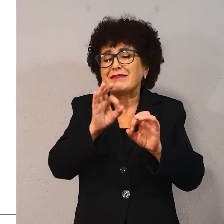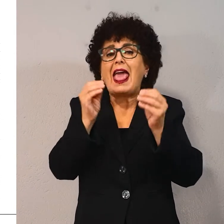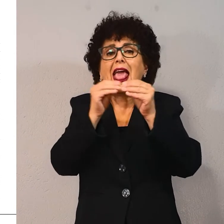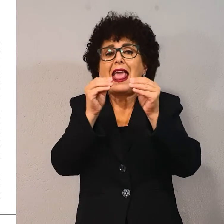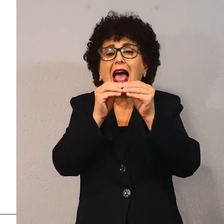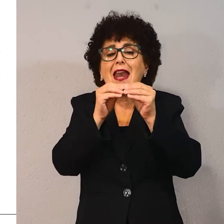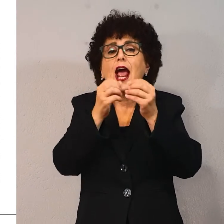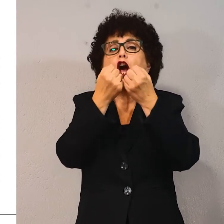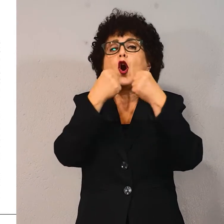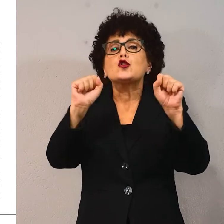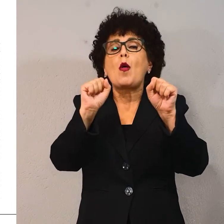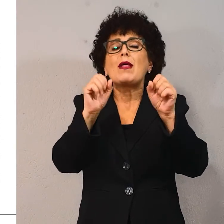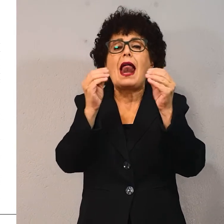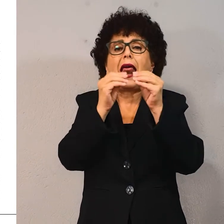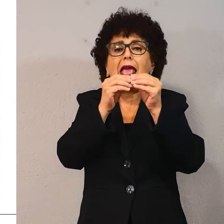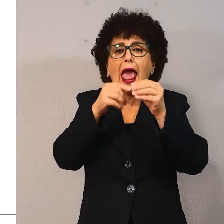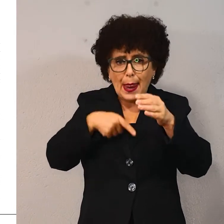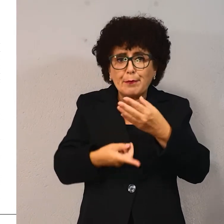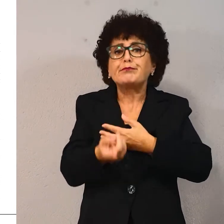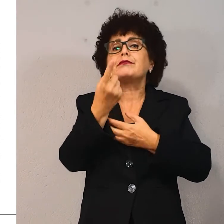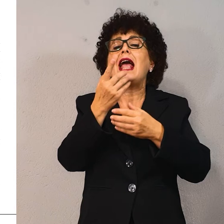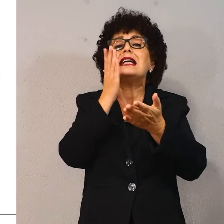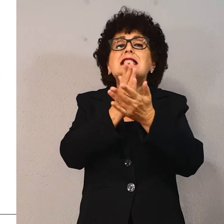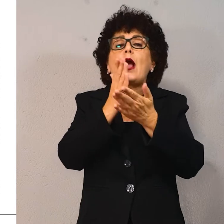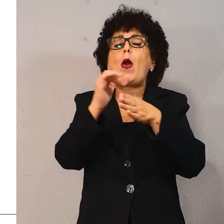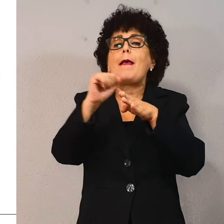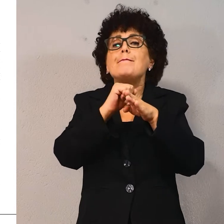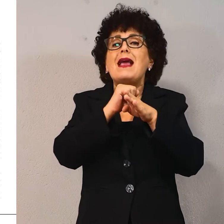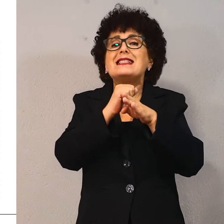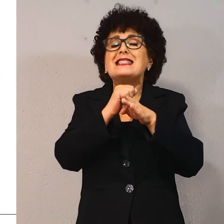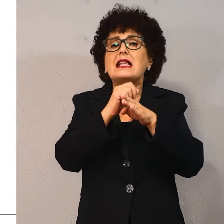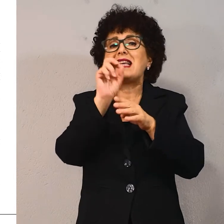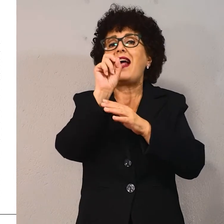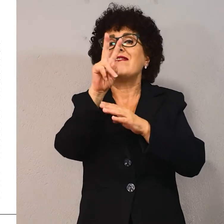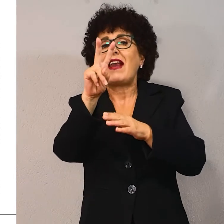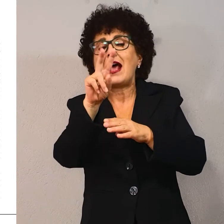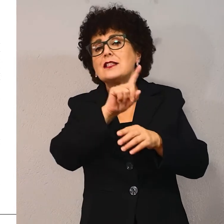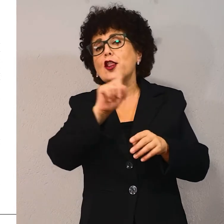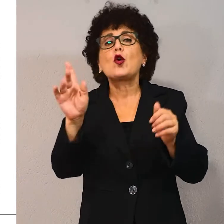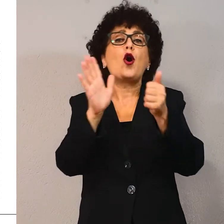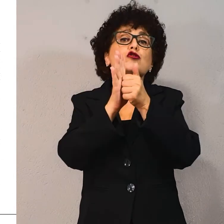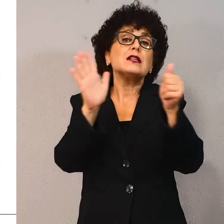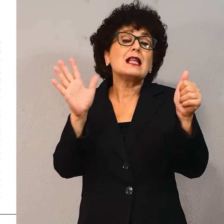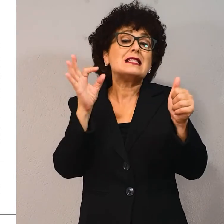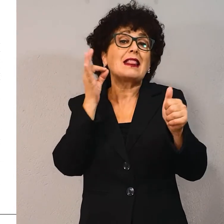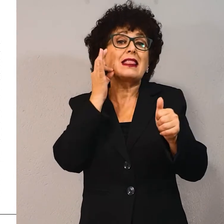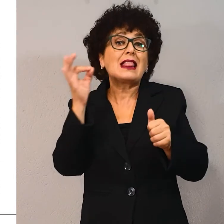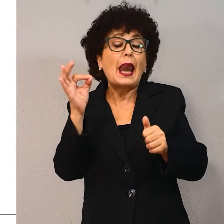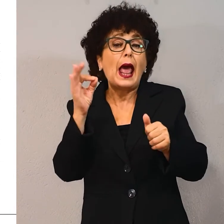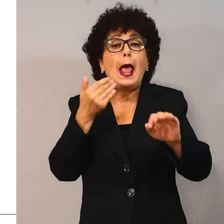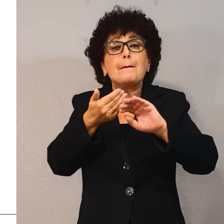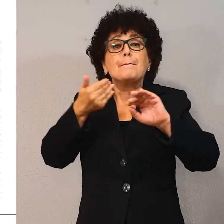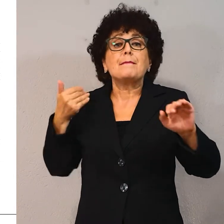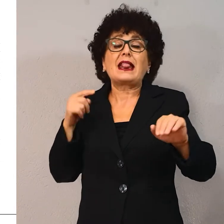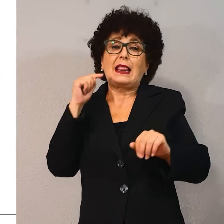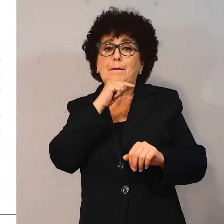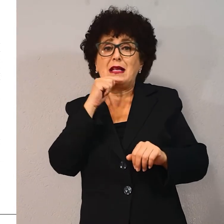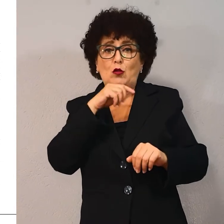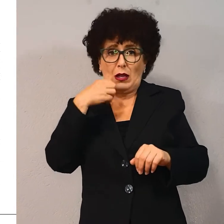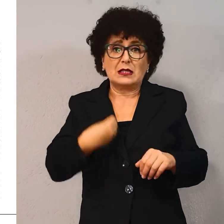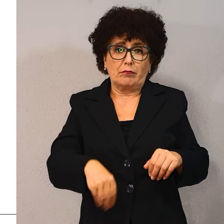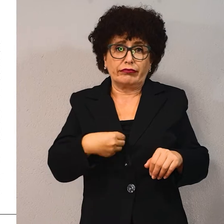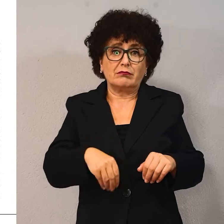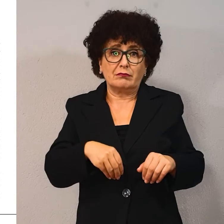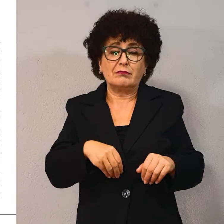тоест ослободуваат јајна клетка секој месец, 12 до 16 дена пред менструалното